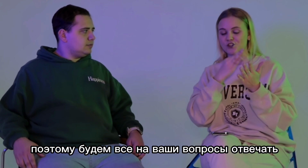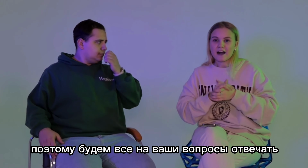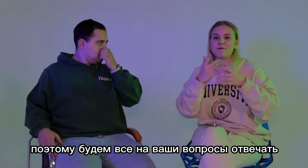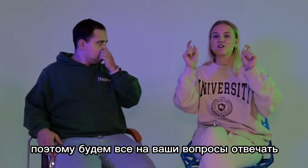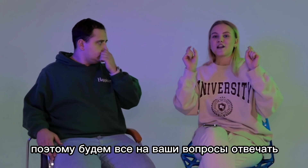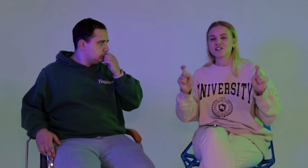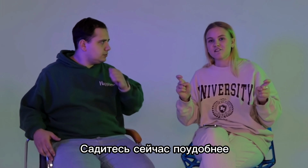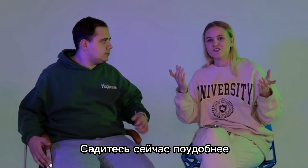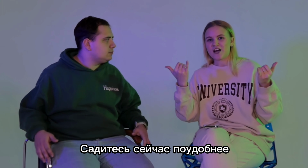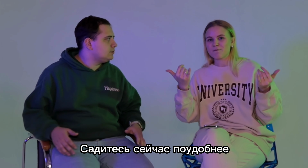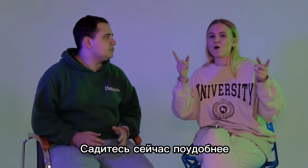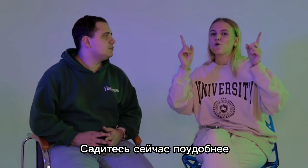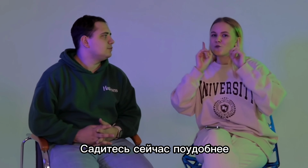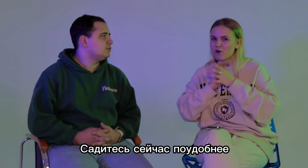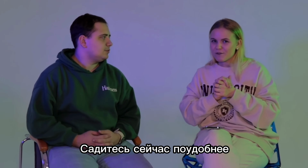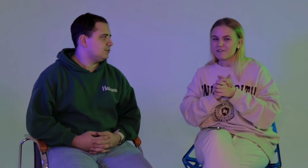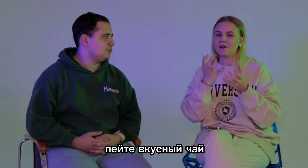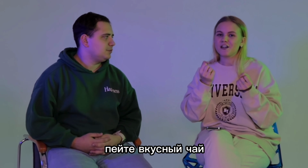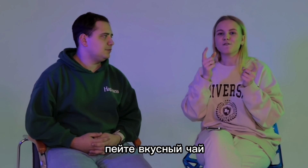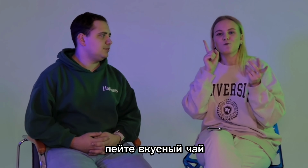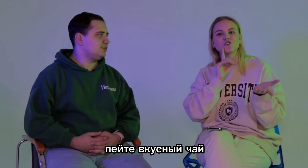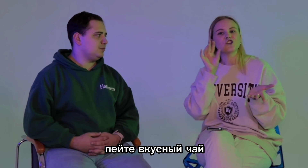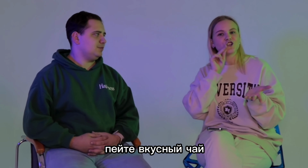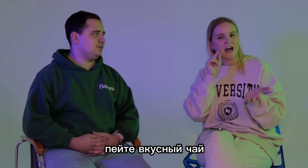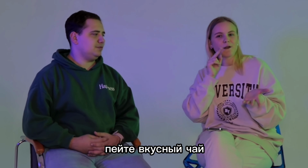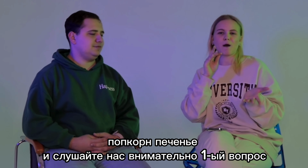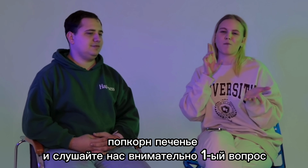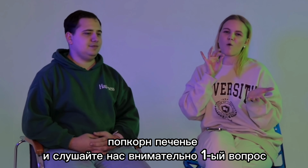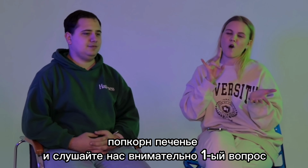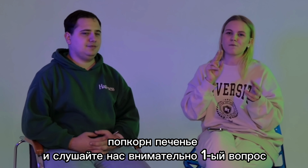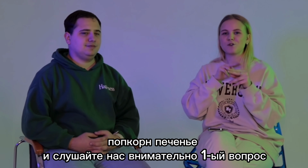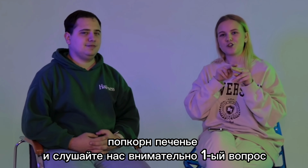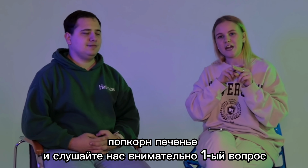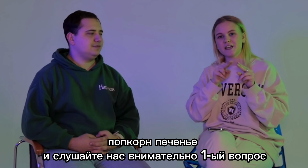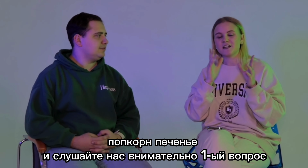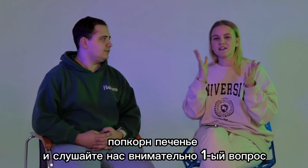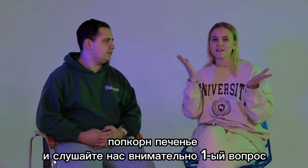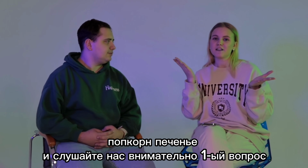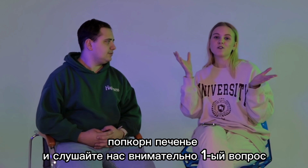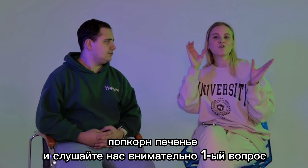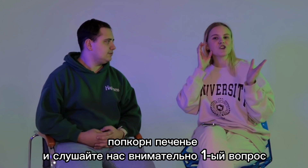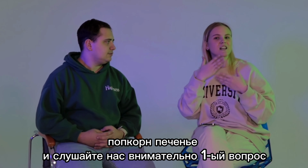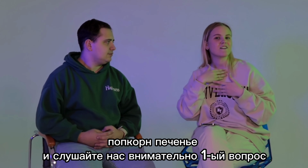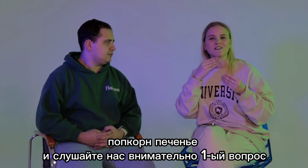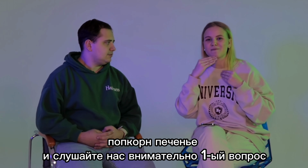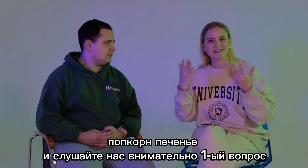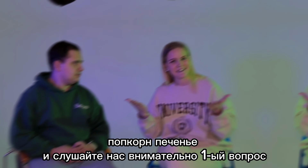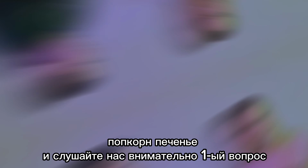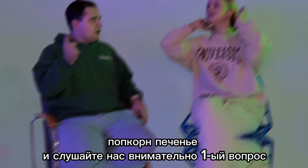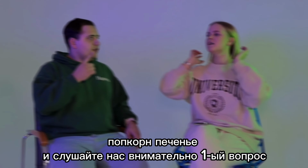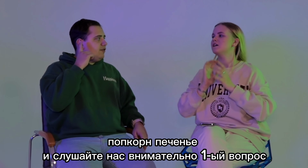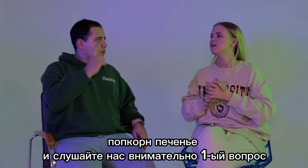отвечать. Присаживайтесь чай поудобнее, пейте вкусный чай, попкорн, печенье и слушайте нас внимательно. Первый